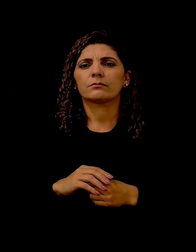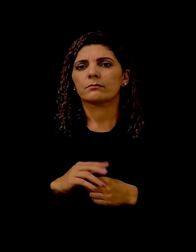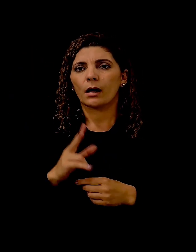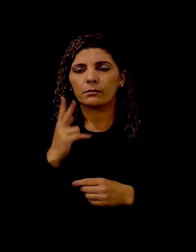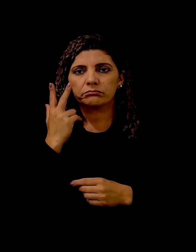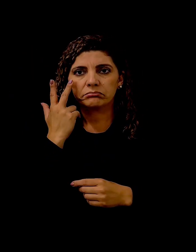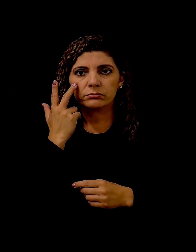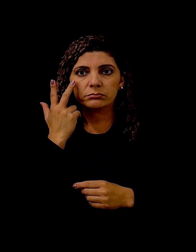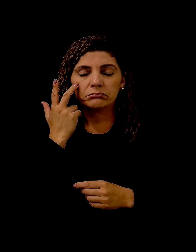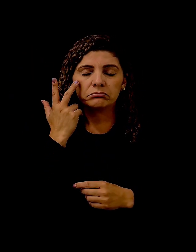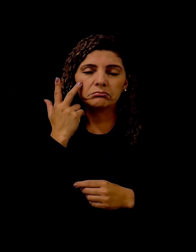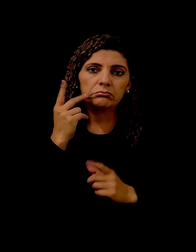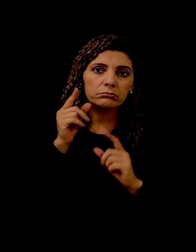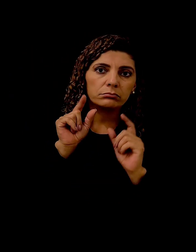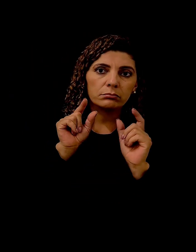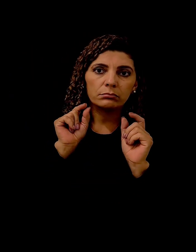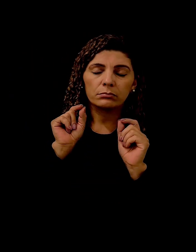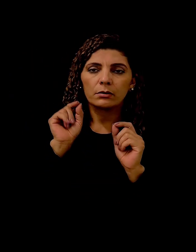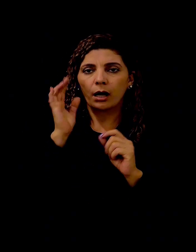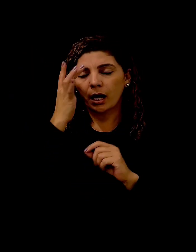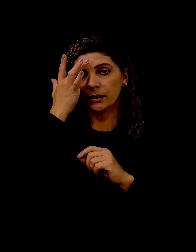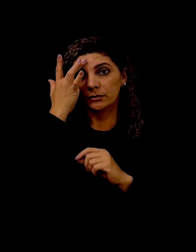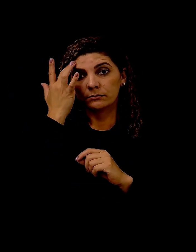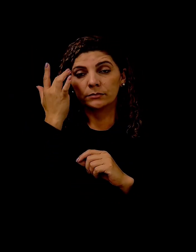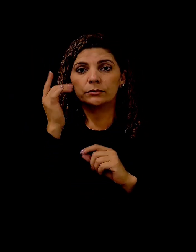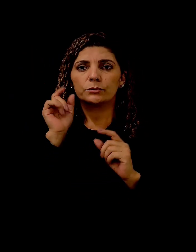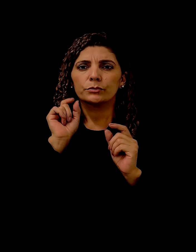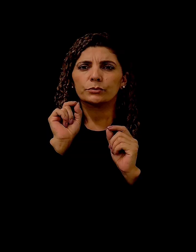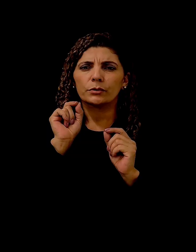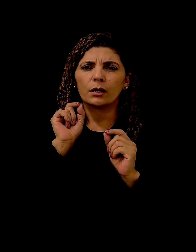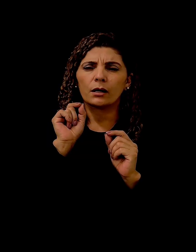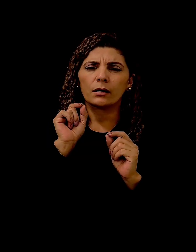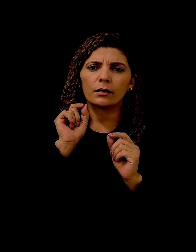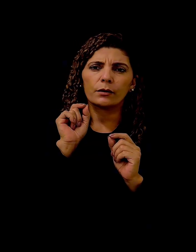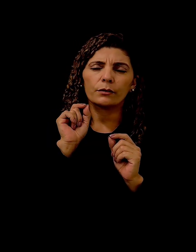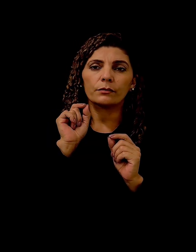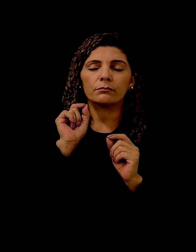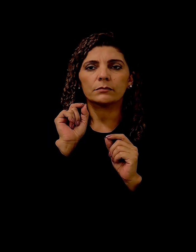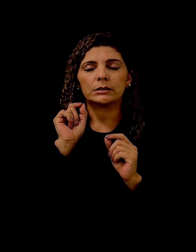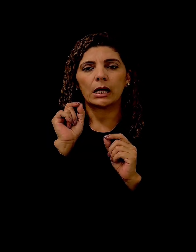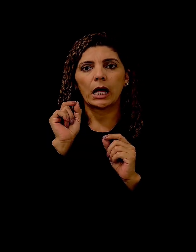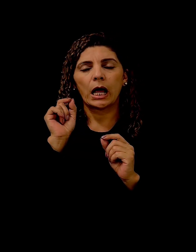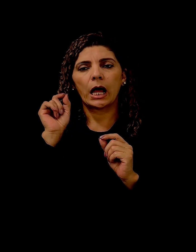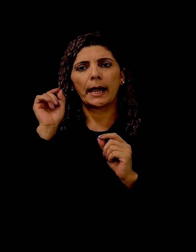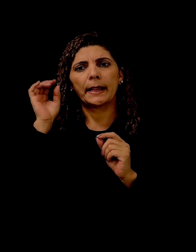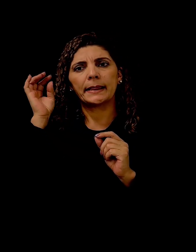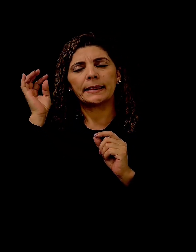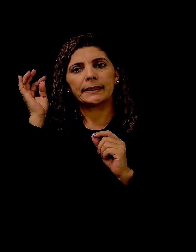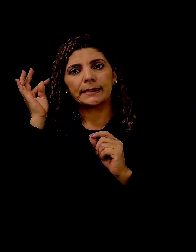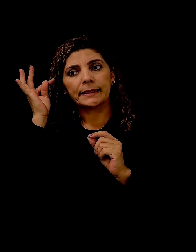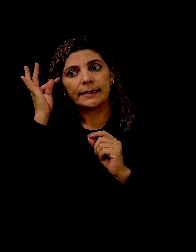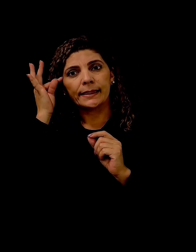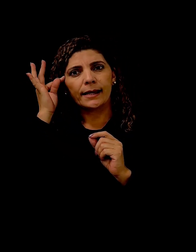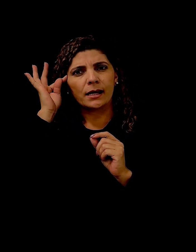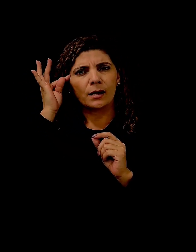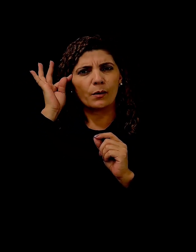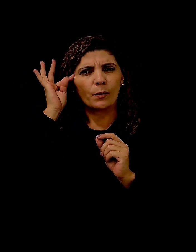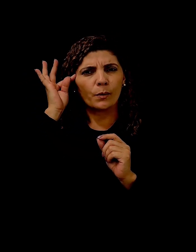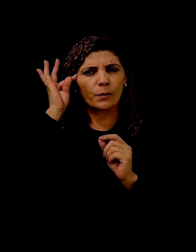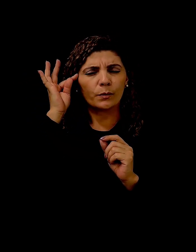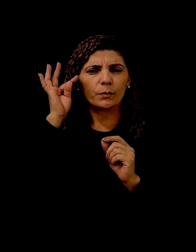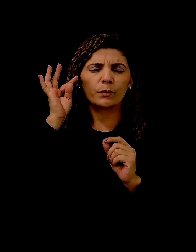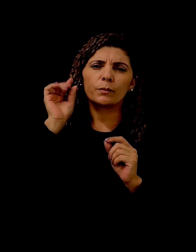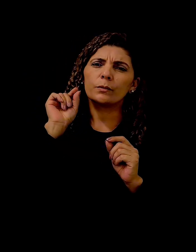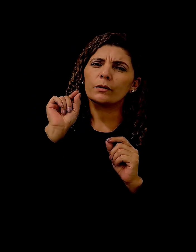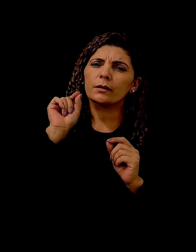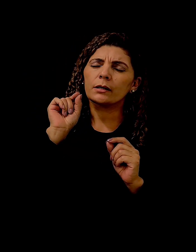normalmente as pessoas entendem, muitos teólogos consideram a mesma coisa, reino